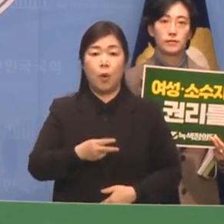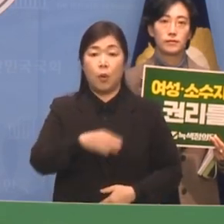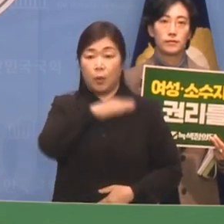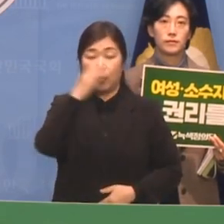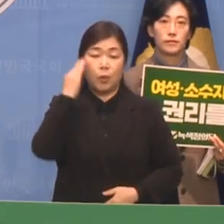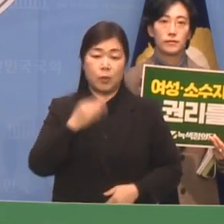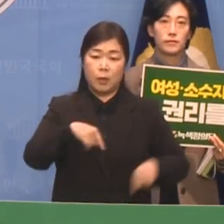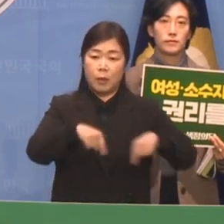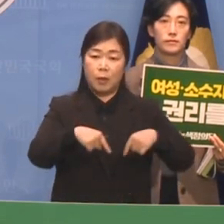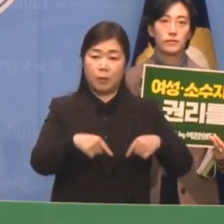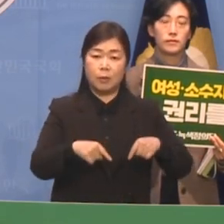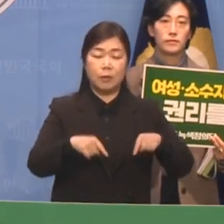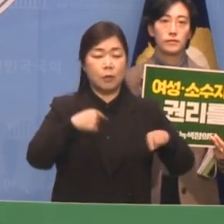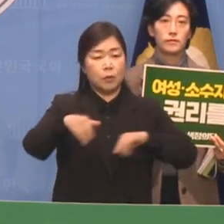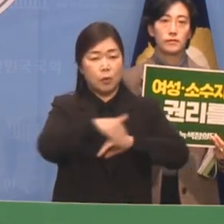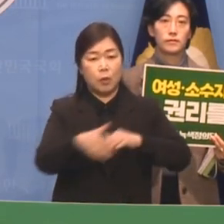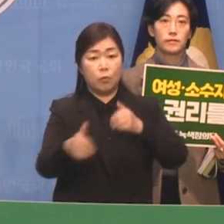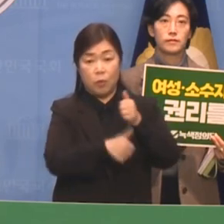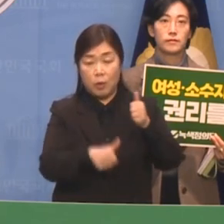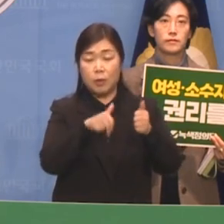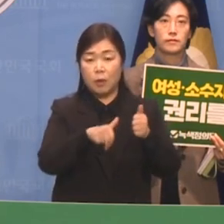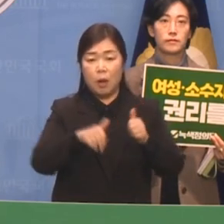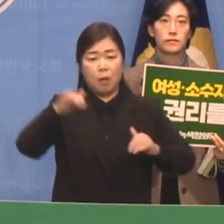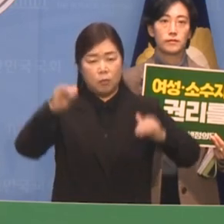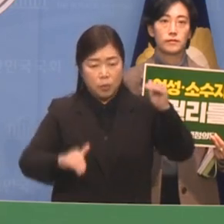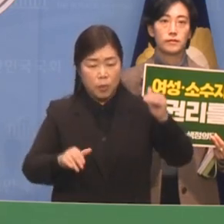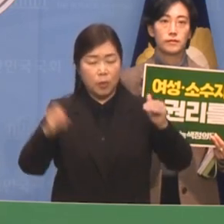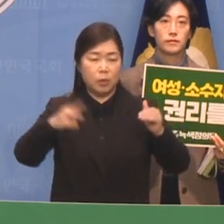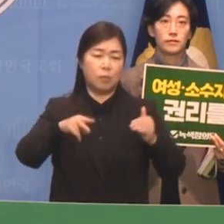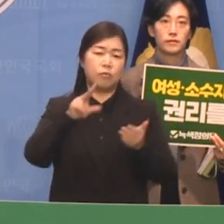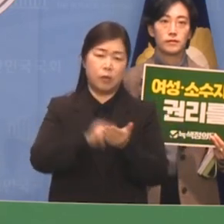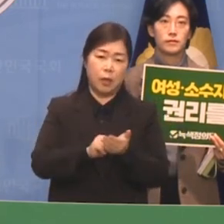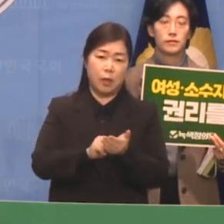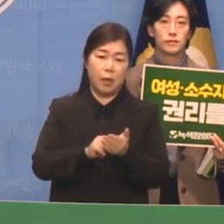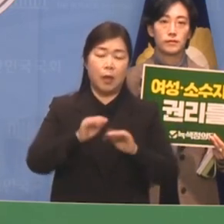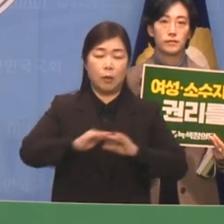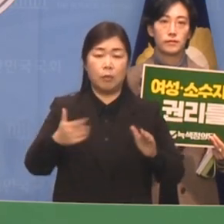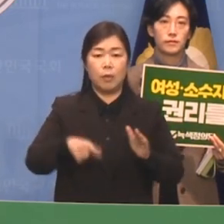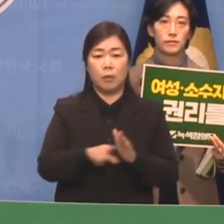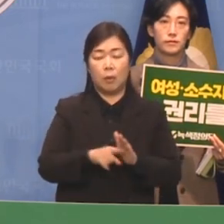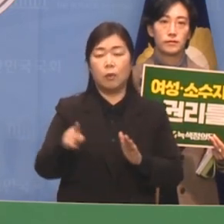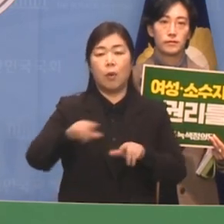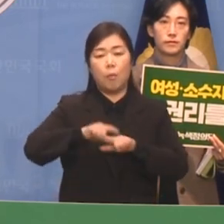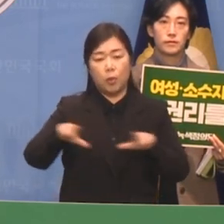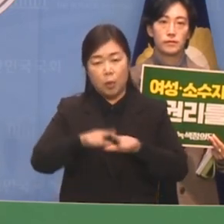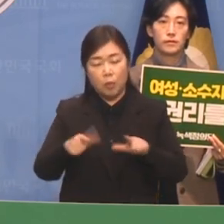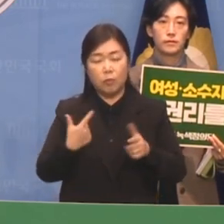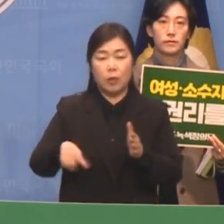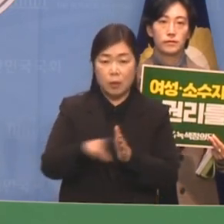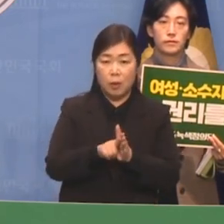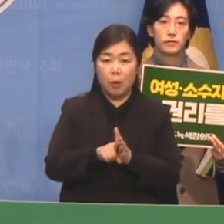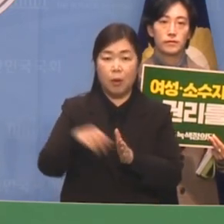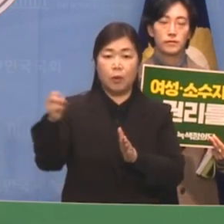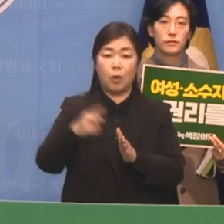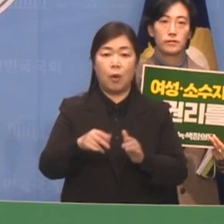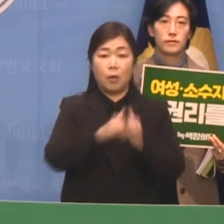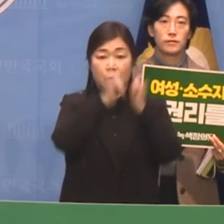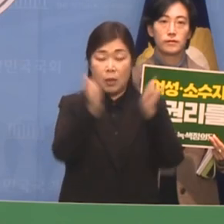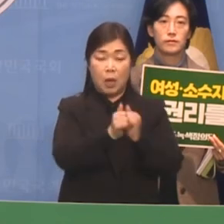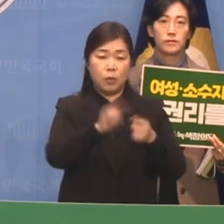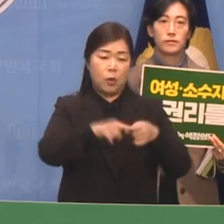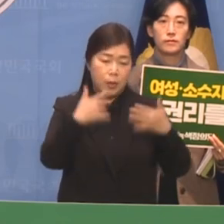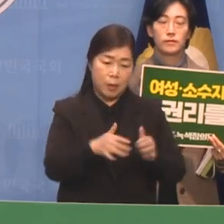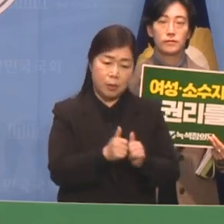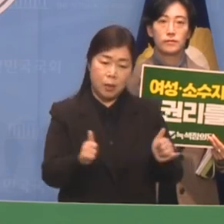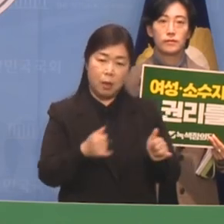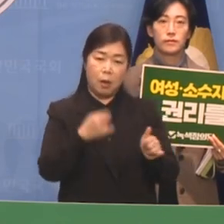정책위원으로서 불평등과 차별로 점철된 한국 사회를 어떻게 보통 사람 중심으로 사회적 소수자를 배제하지 않고